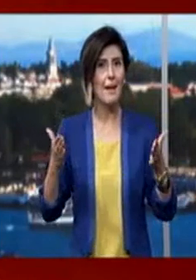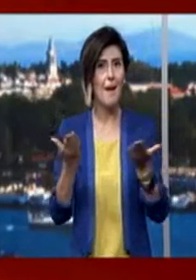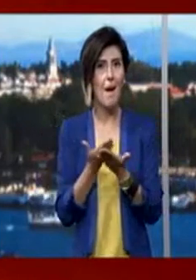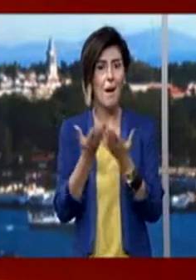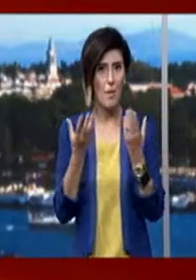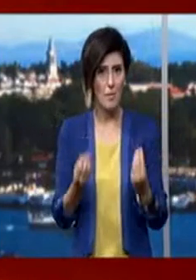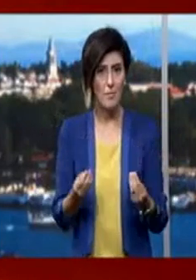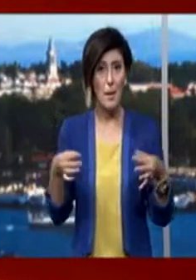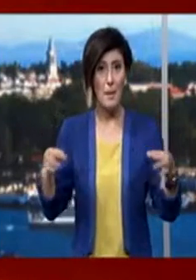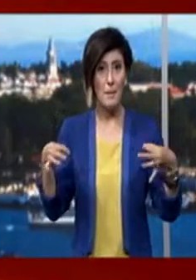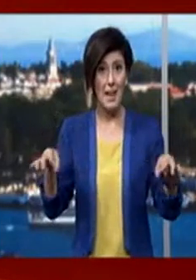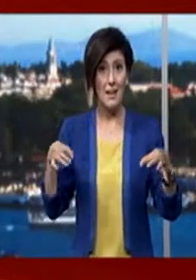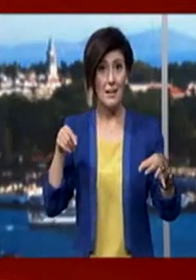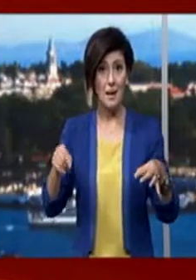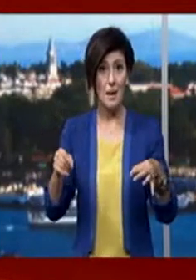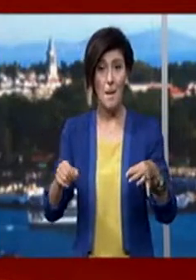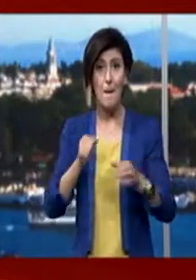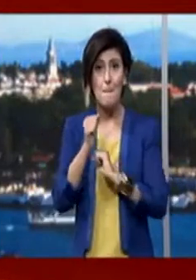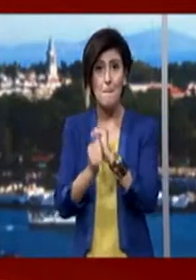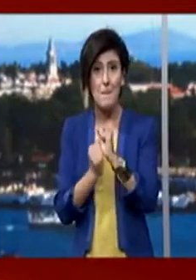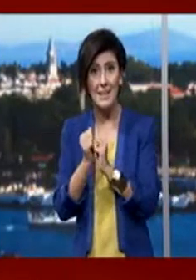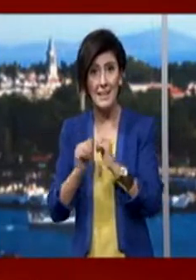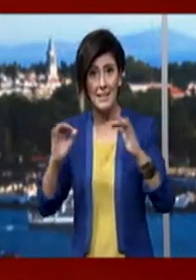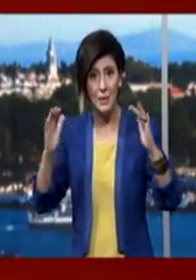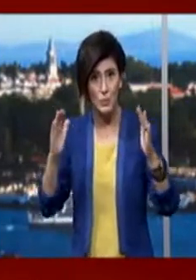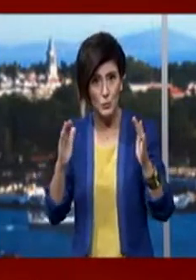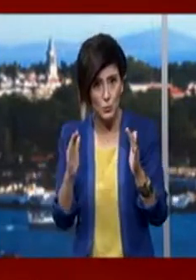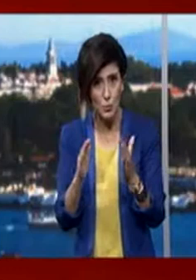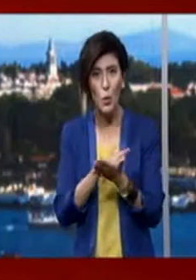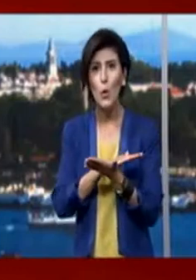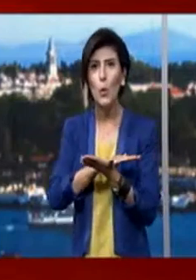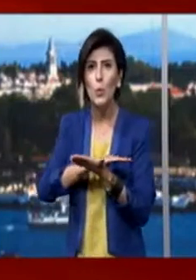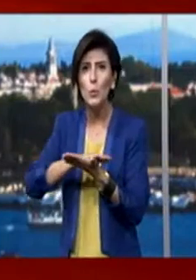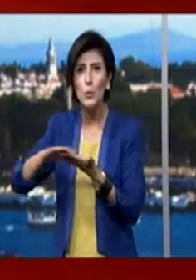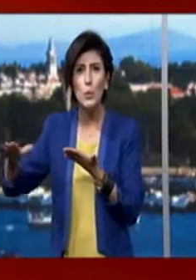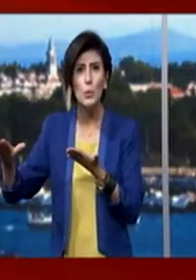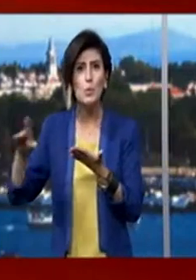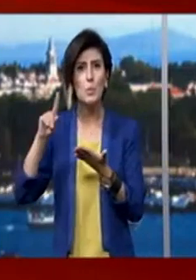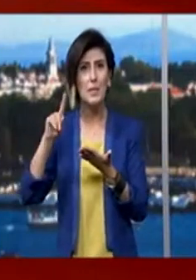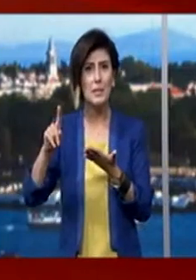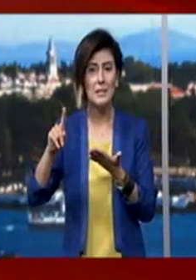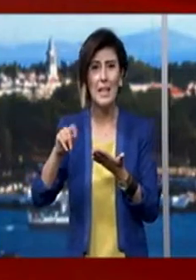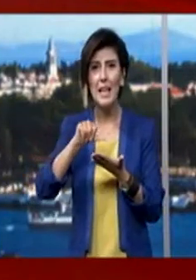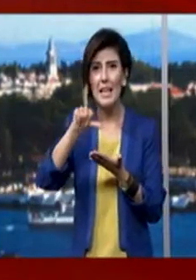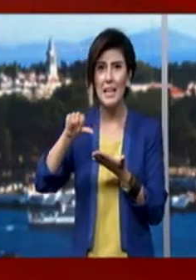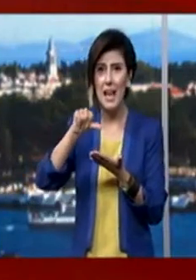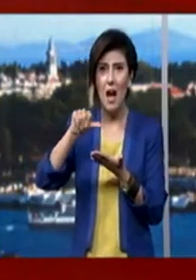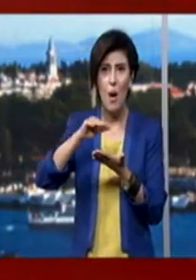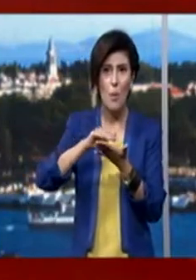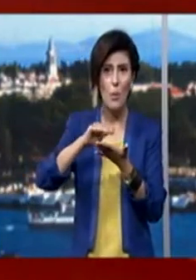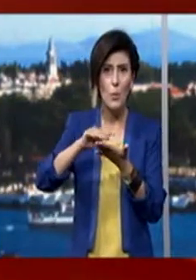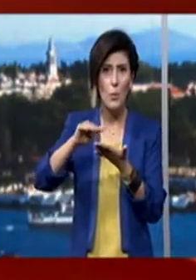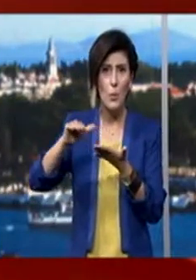geldikten sonra bu makinemiz aracılığıyla küçültüyoruz. Düz bir satı üzerine yağ oluklarını koyuyoruz.